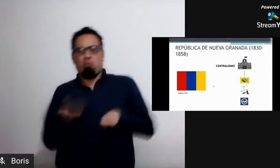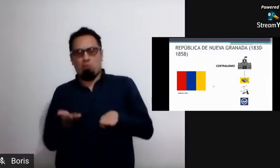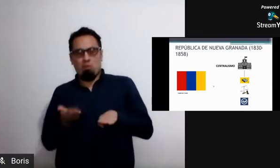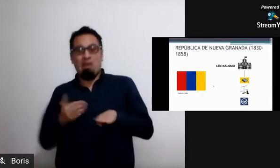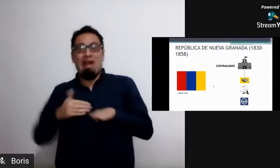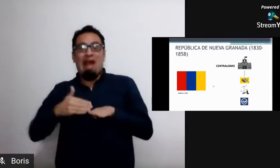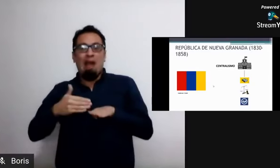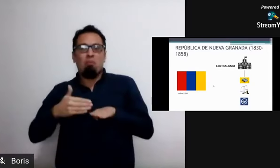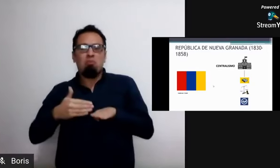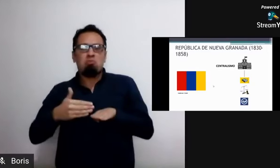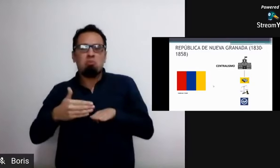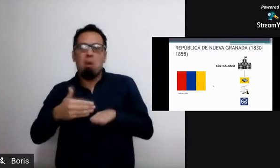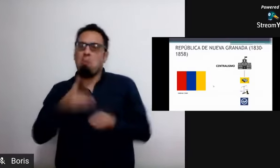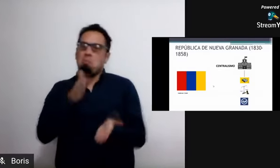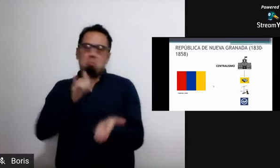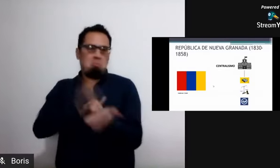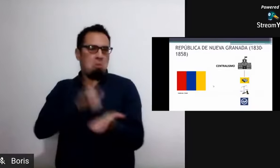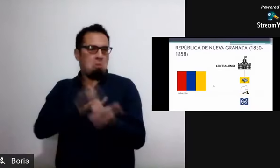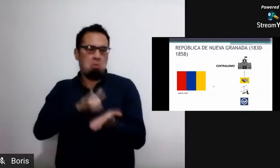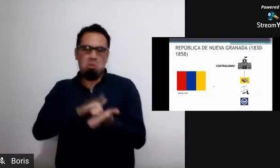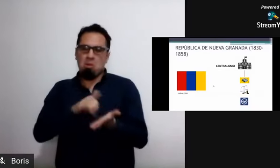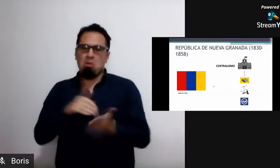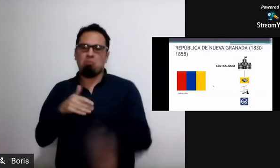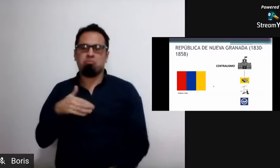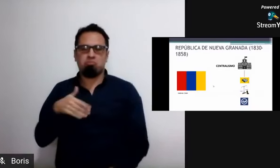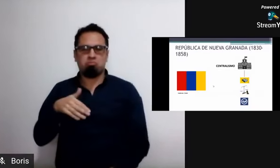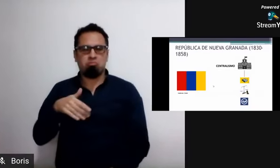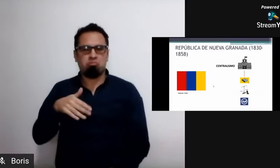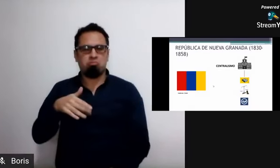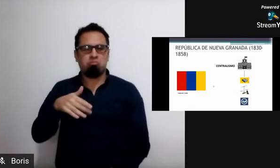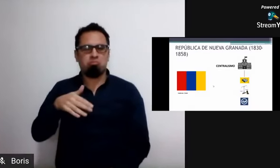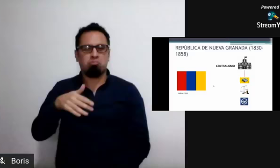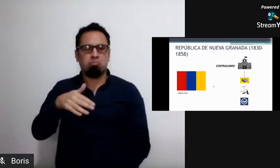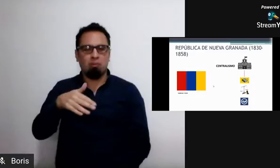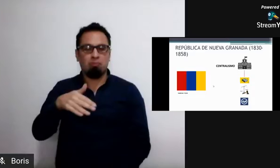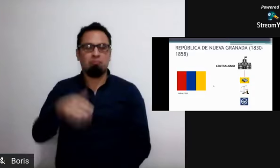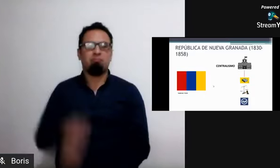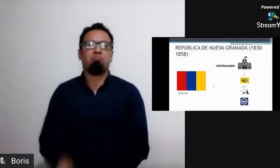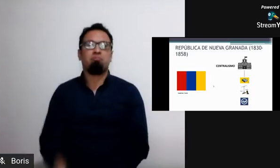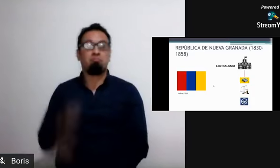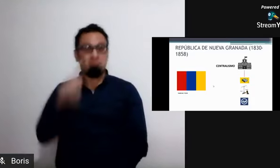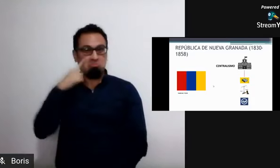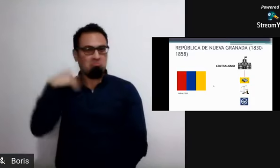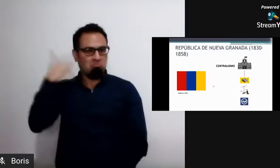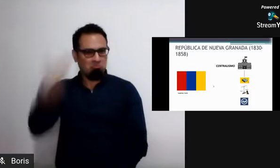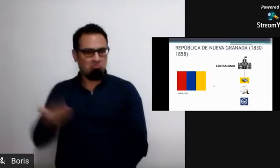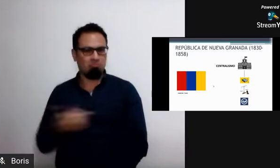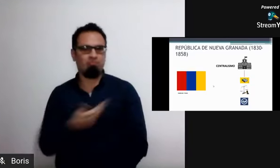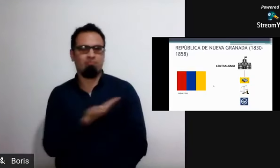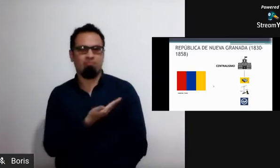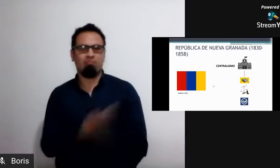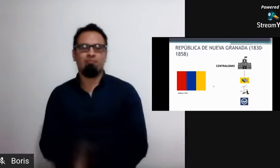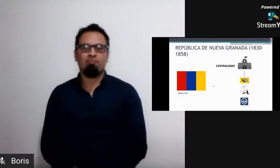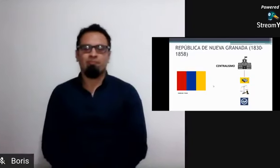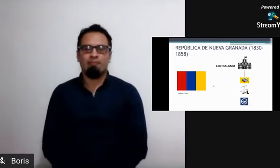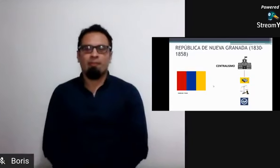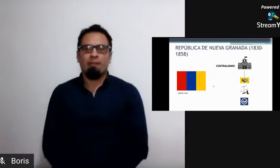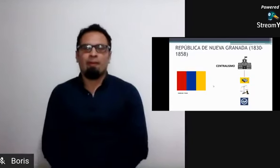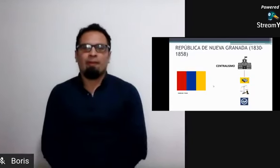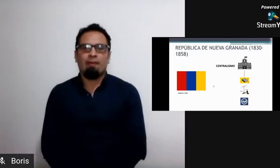lo reemplazaron otros presidentes que vinieron después de su mando, quienes pues